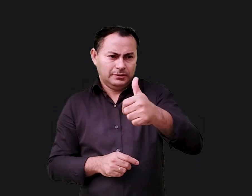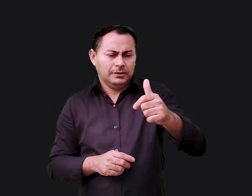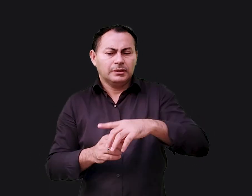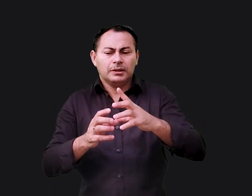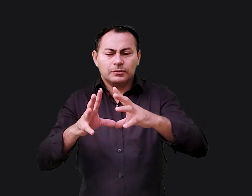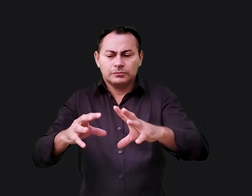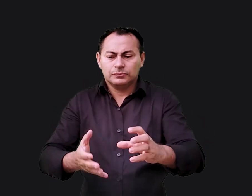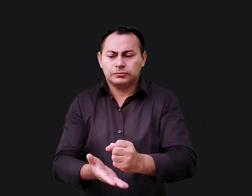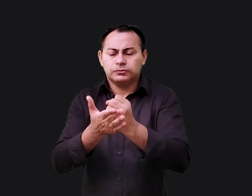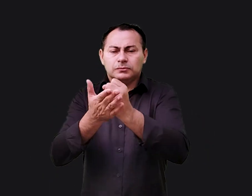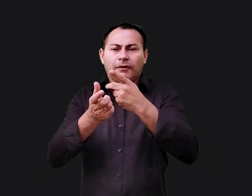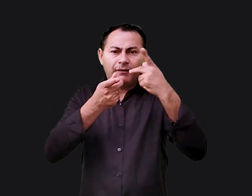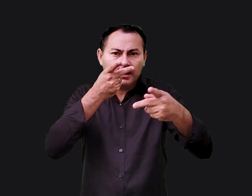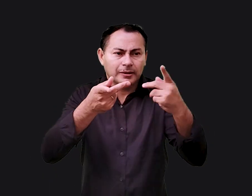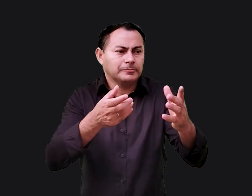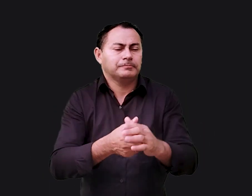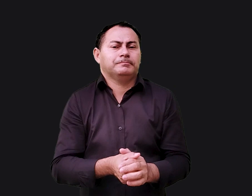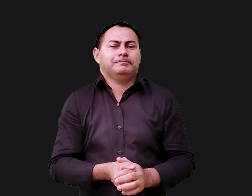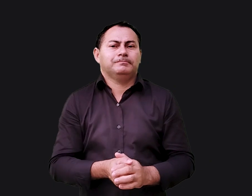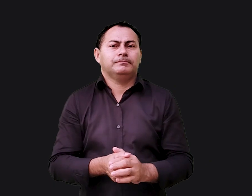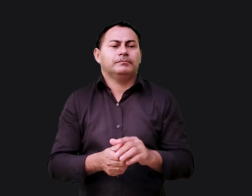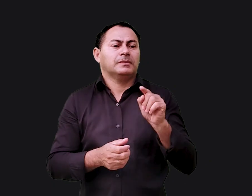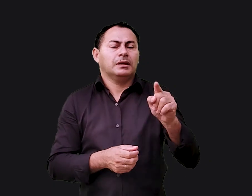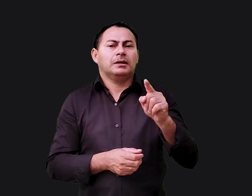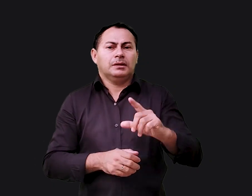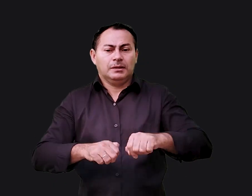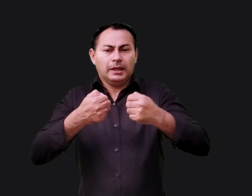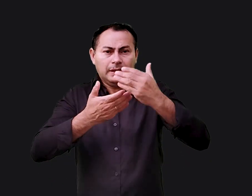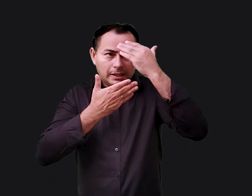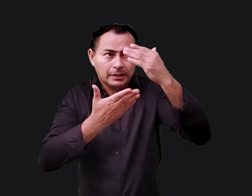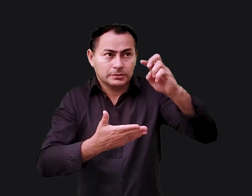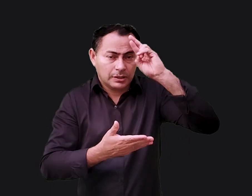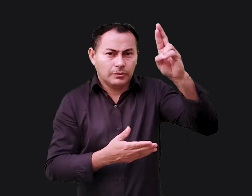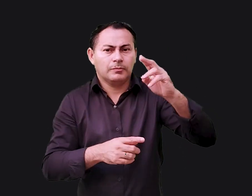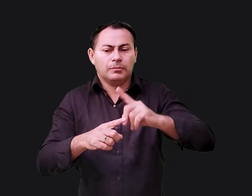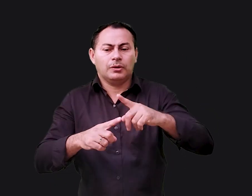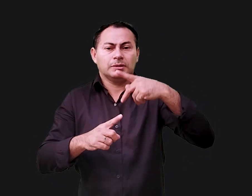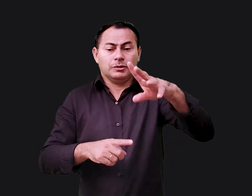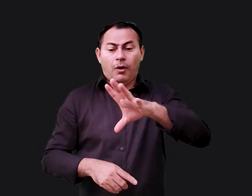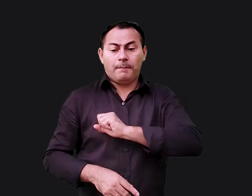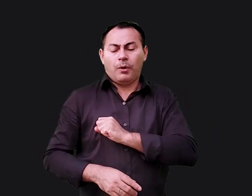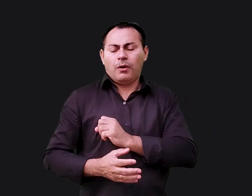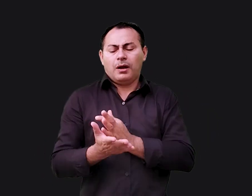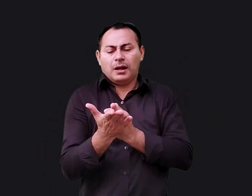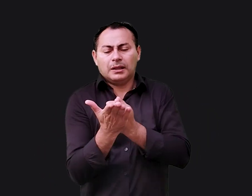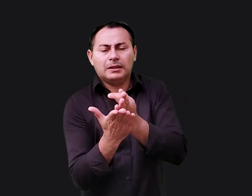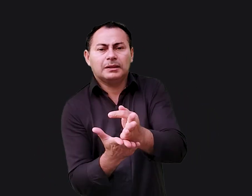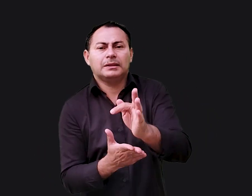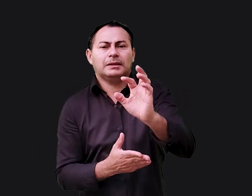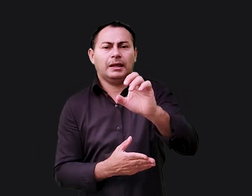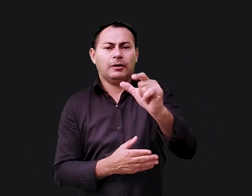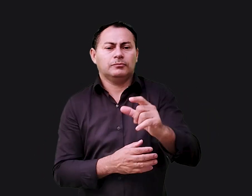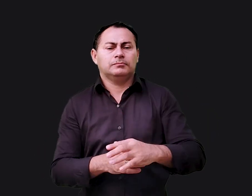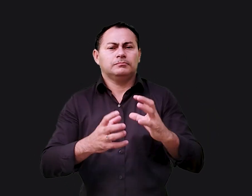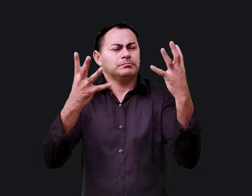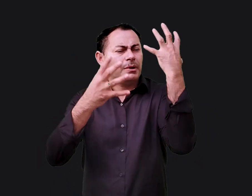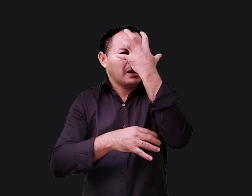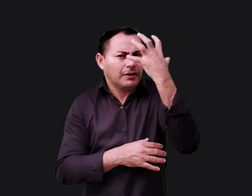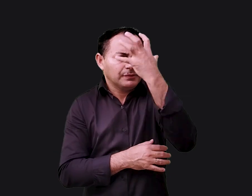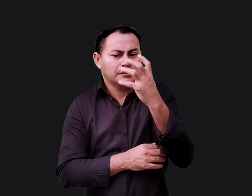temos mais uma vez essa exortação que eles vêm graças ao Senhor por seu amor real e por